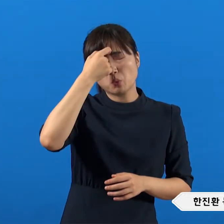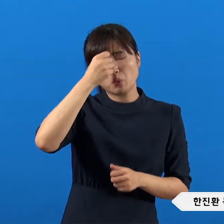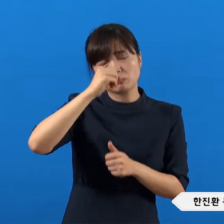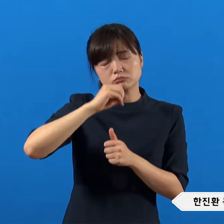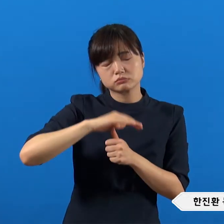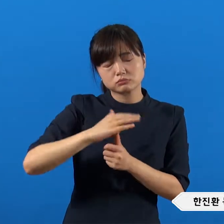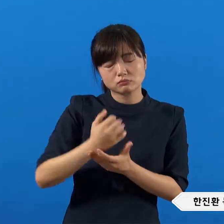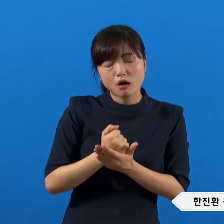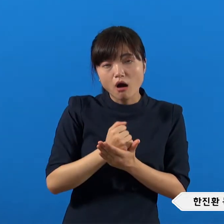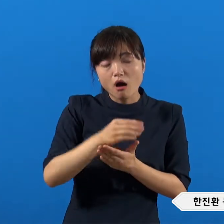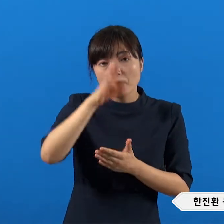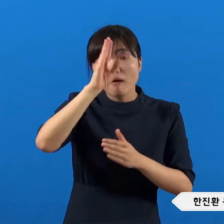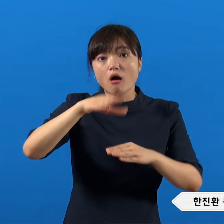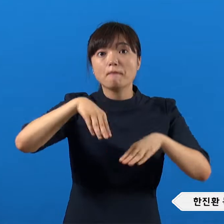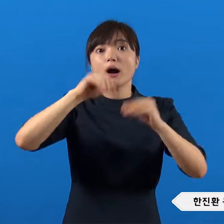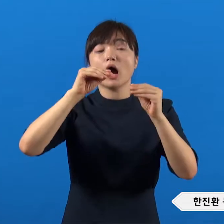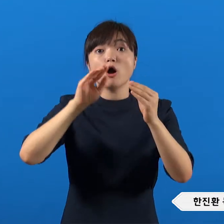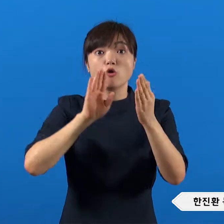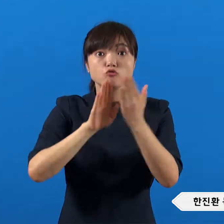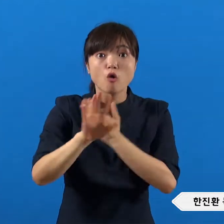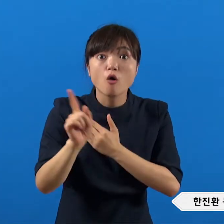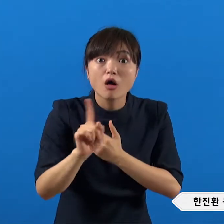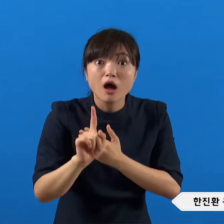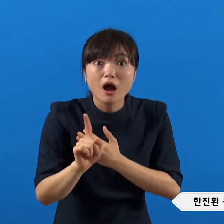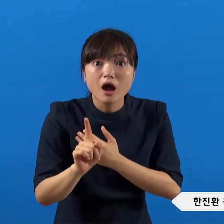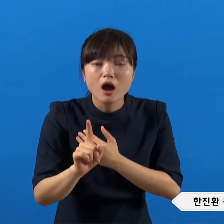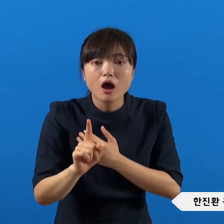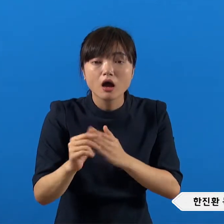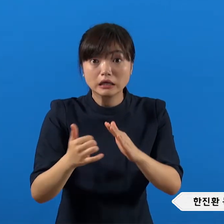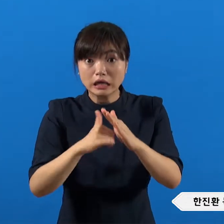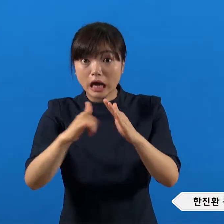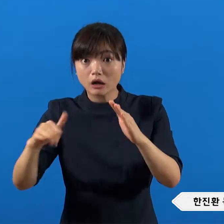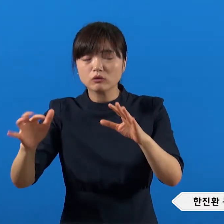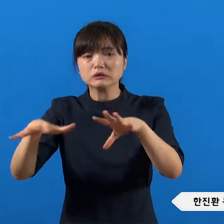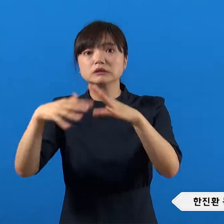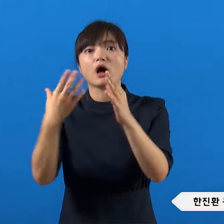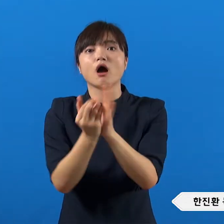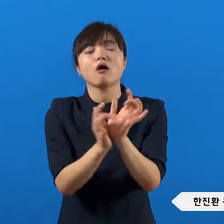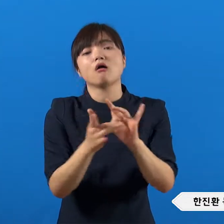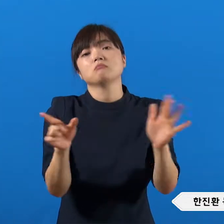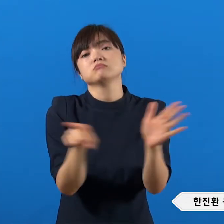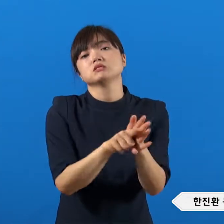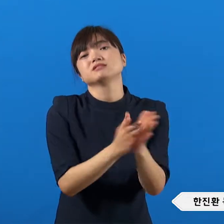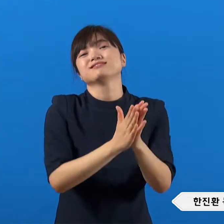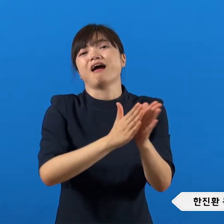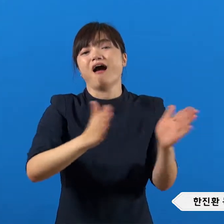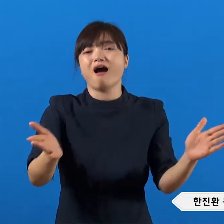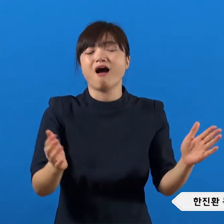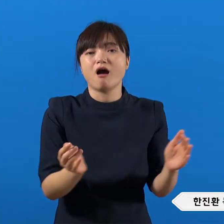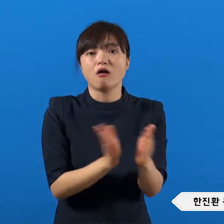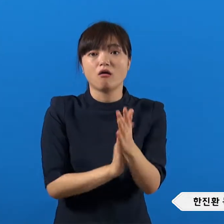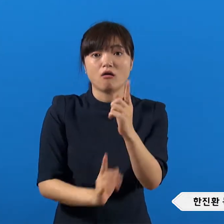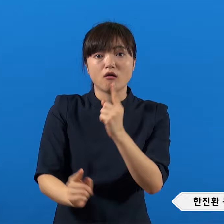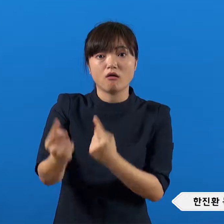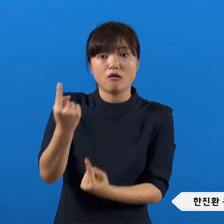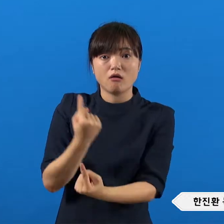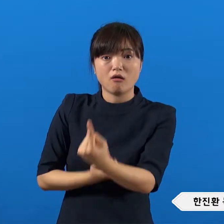그런 기적을 경험하고는 그 가정 전체가 예수를 믿게 되었습니다. 그런 식으로